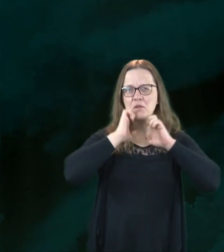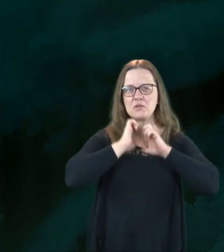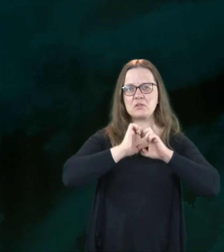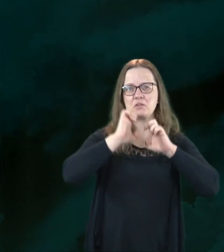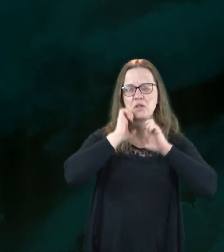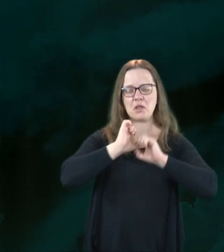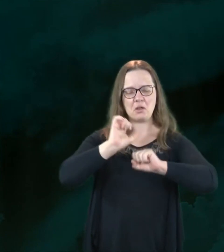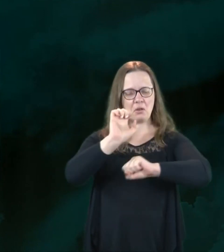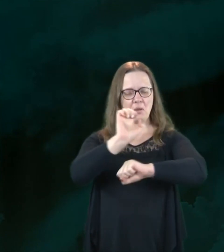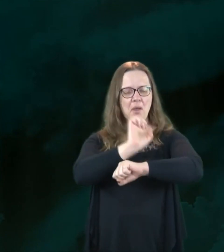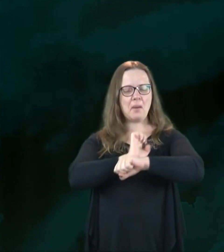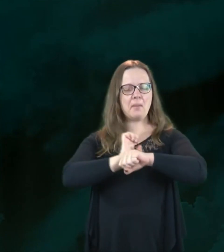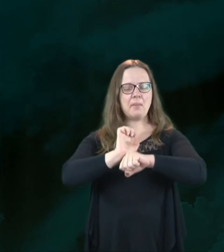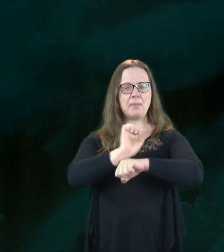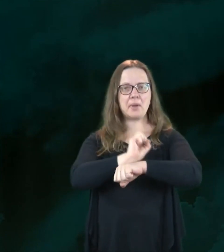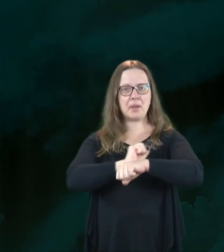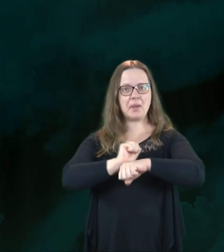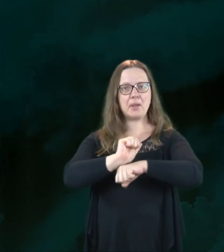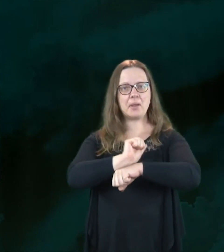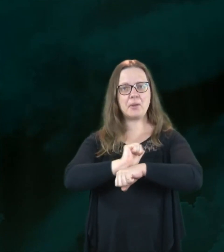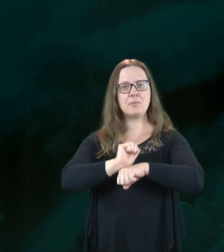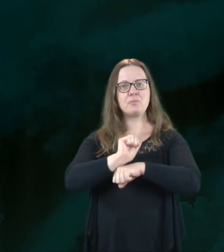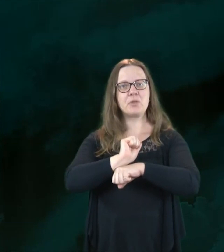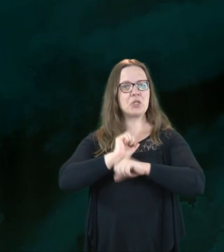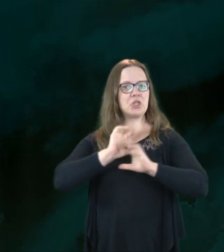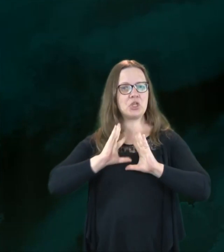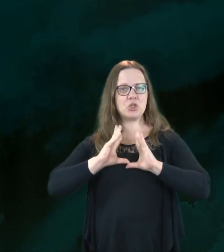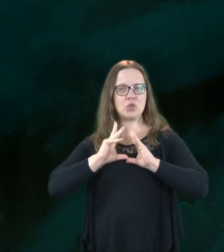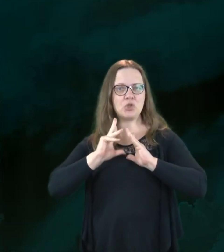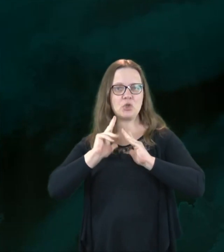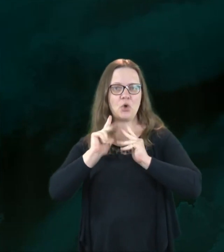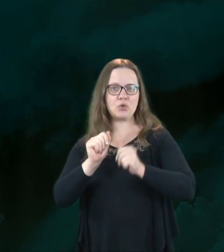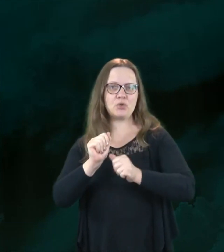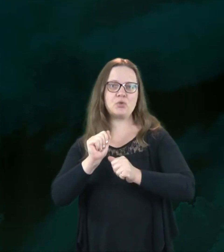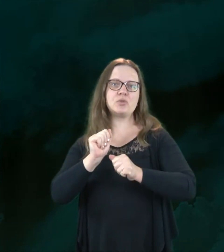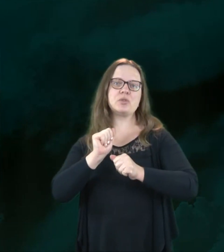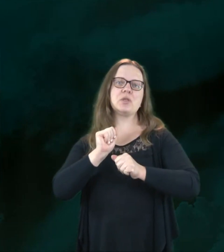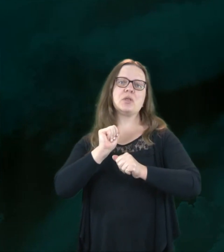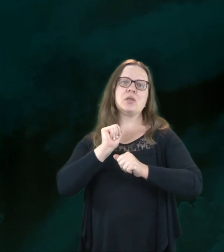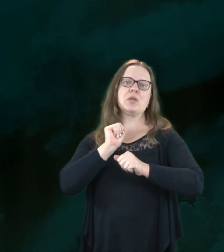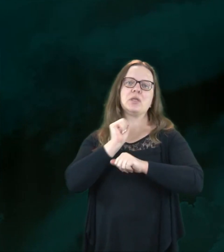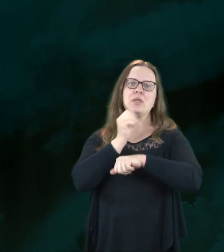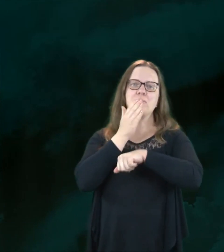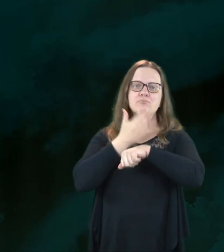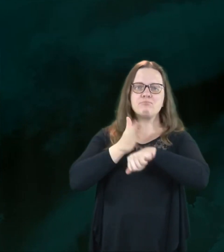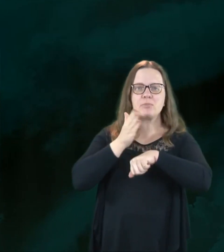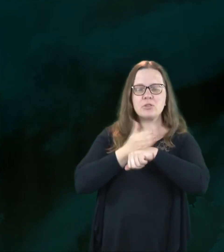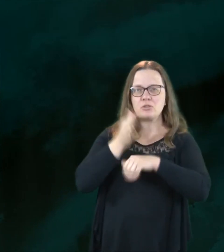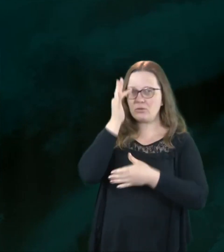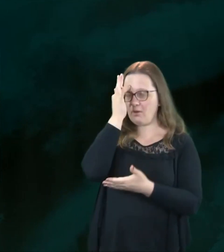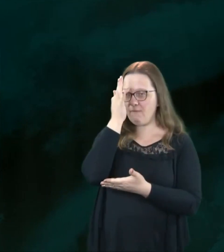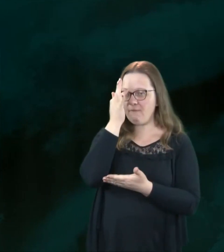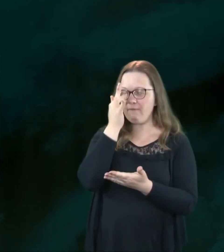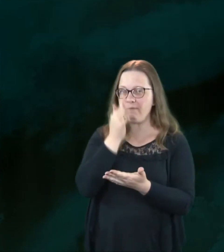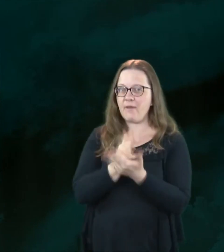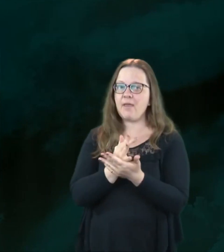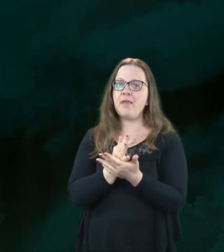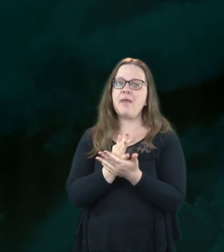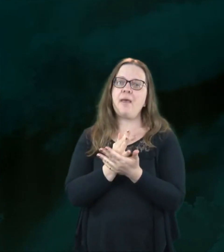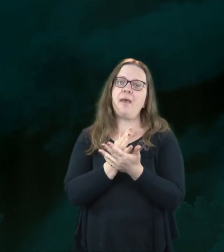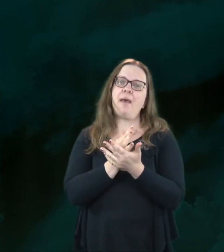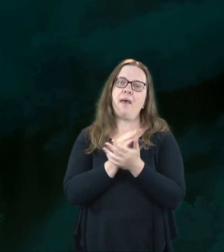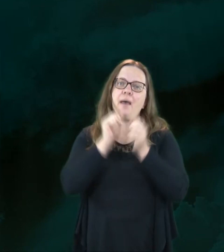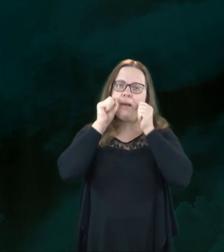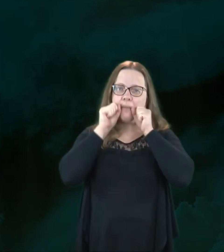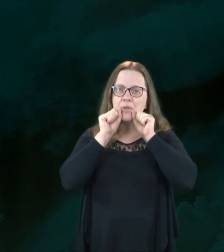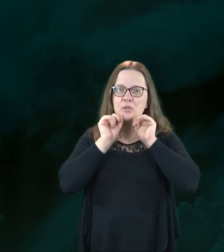da fé é que são abençoados com o crente Abraão. Aleluia!